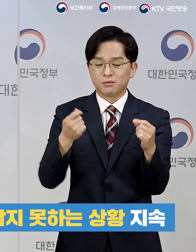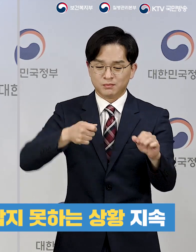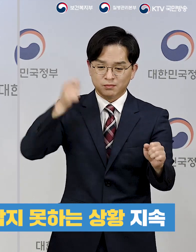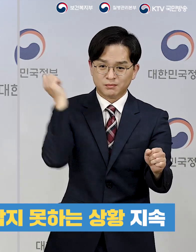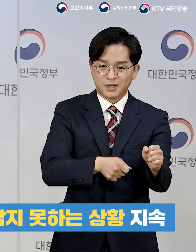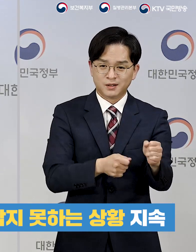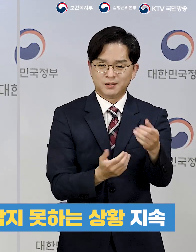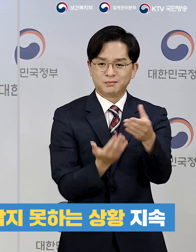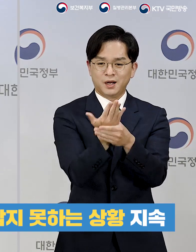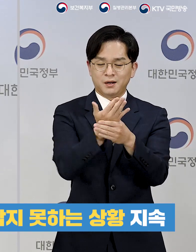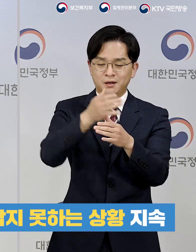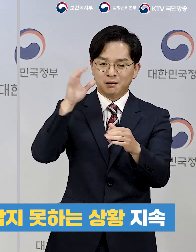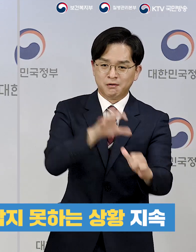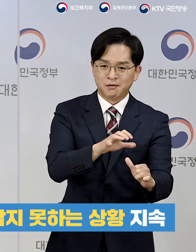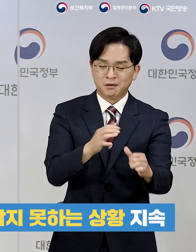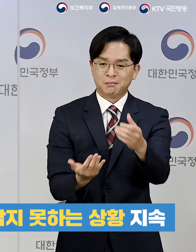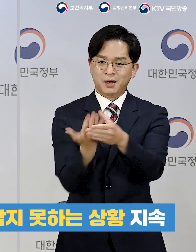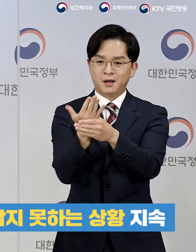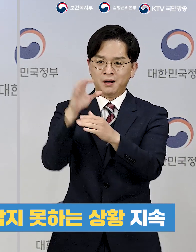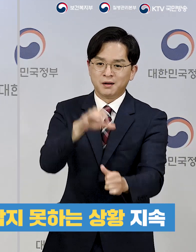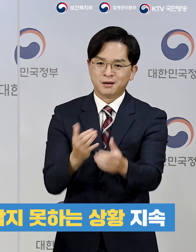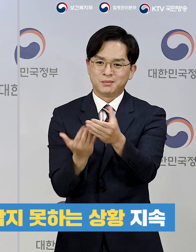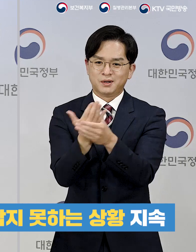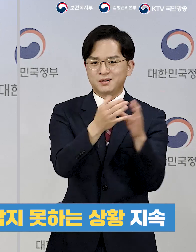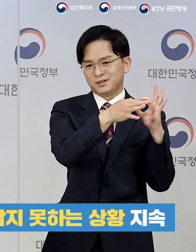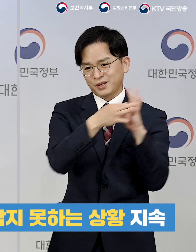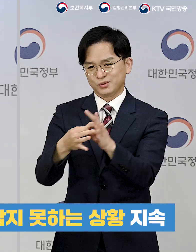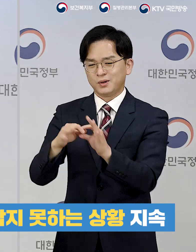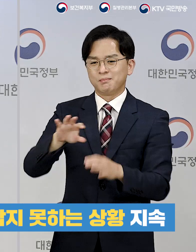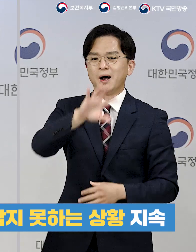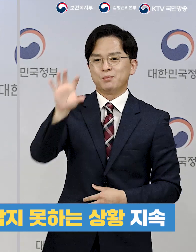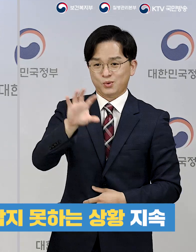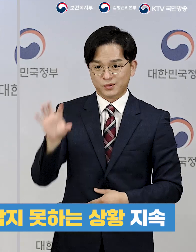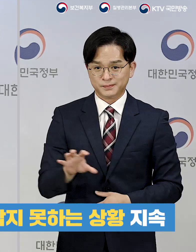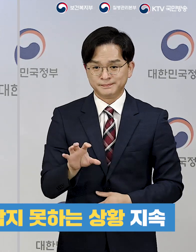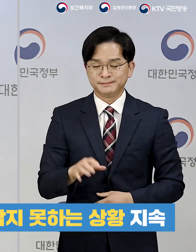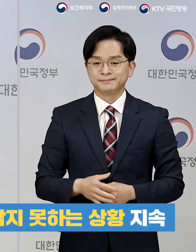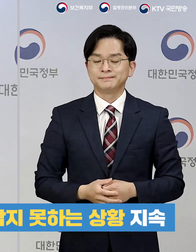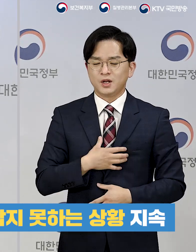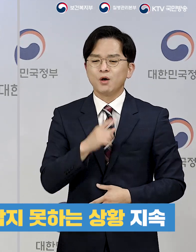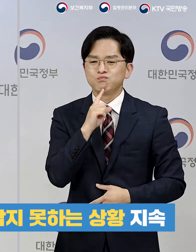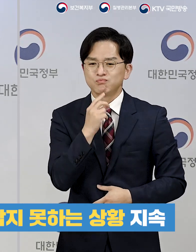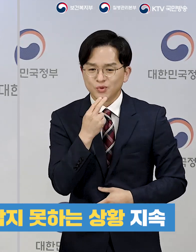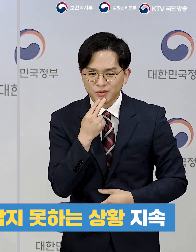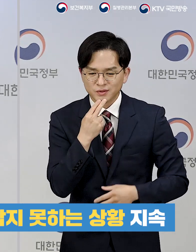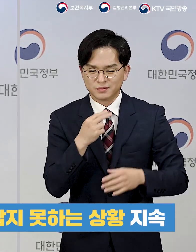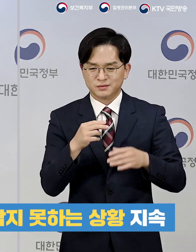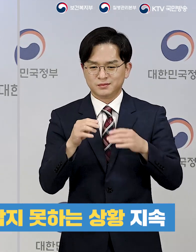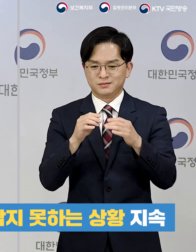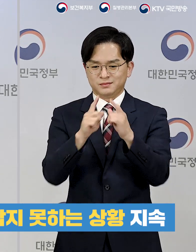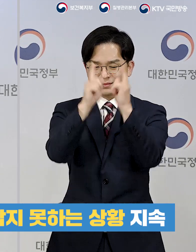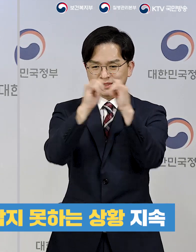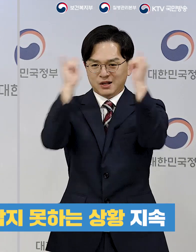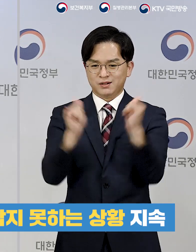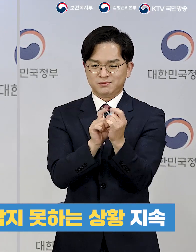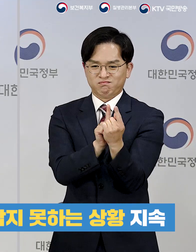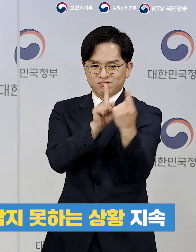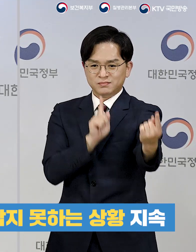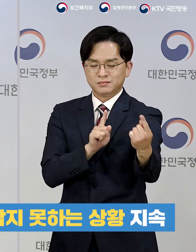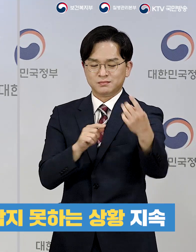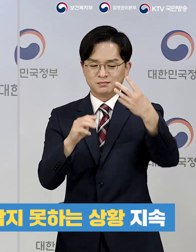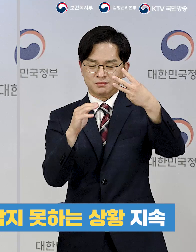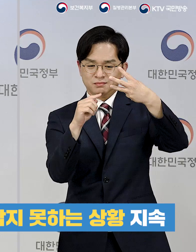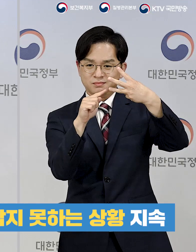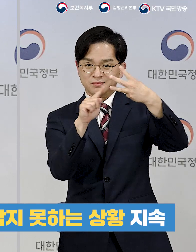이른바 두더지 잡기식의 감염 차단 노력을 반복하고 있는 상황입니다. 아직까지 사회적 거리 두기의